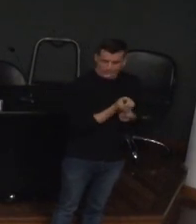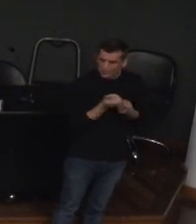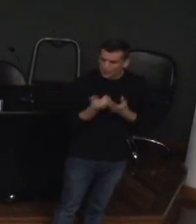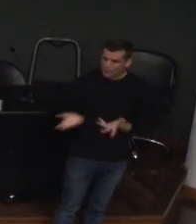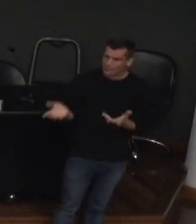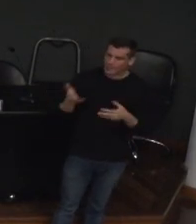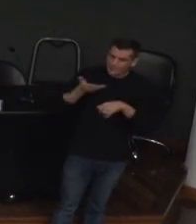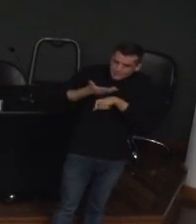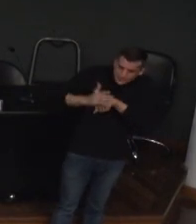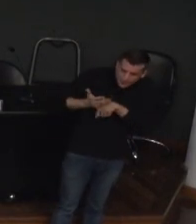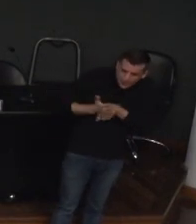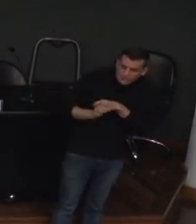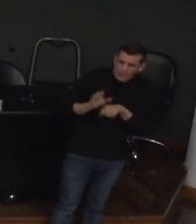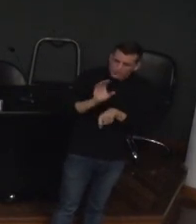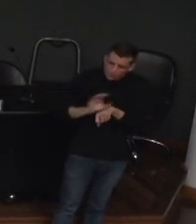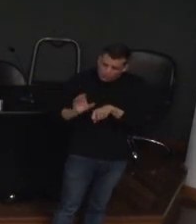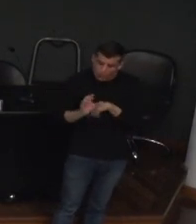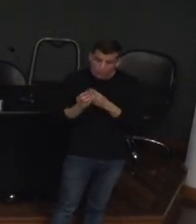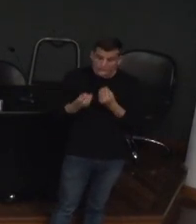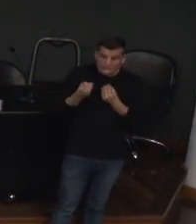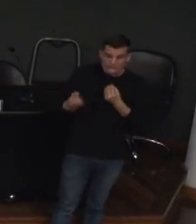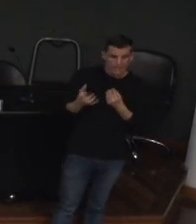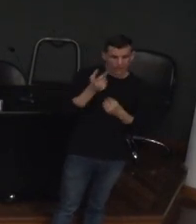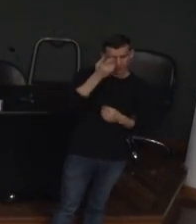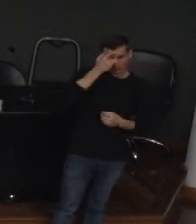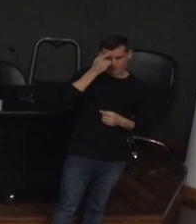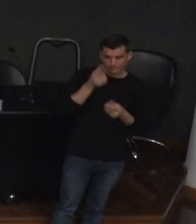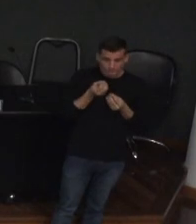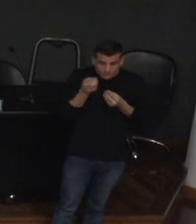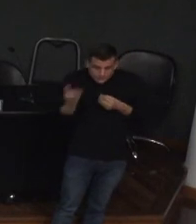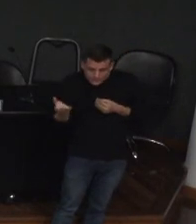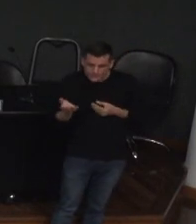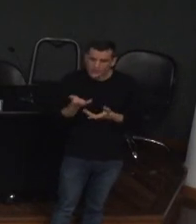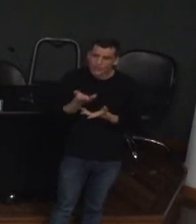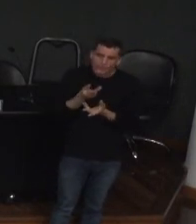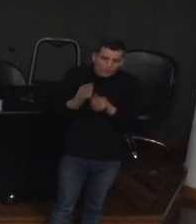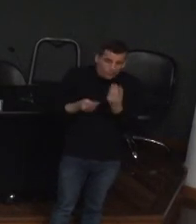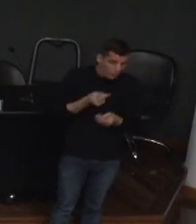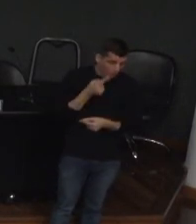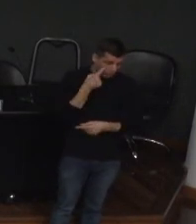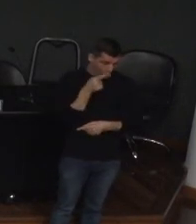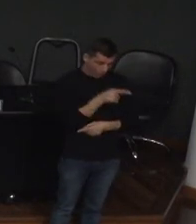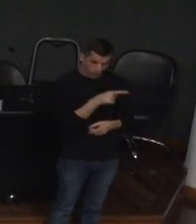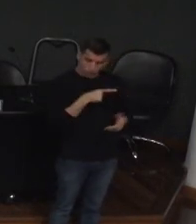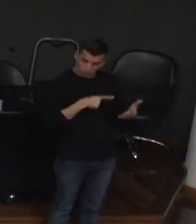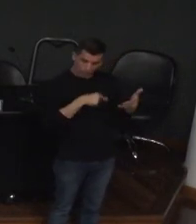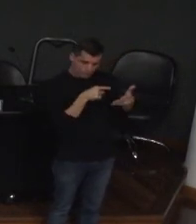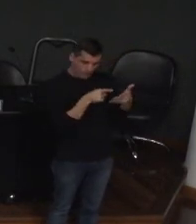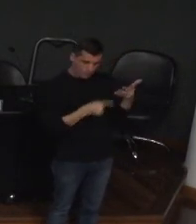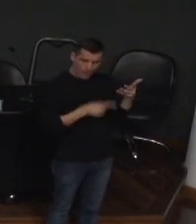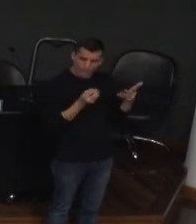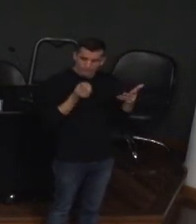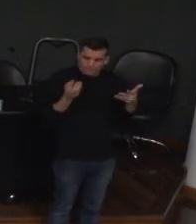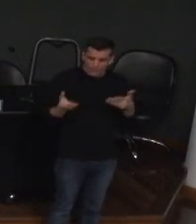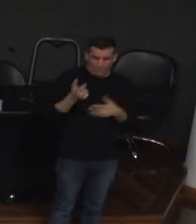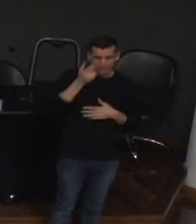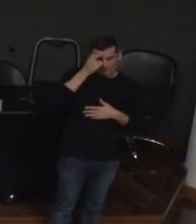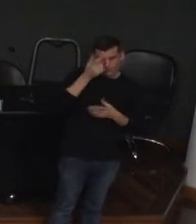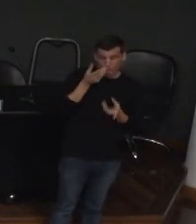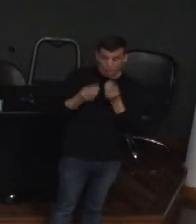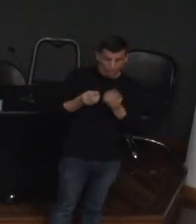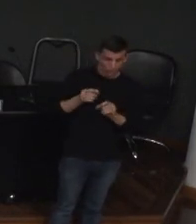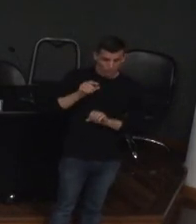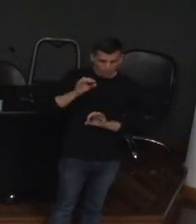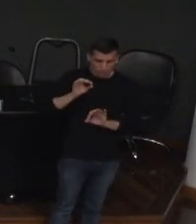é um aculturamento. Então, você cria políticas de aculturamento com a escola, no próprio sistema, faz um treinamento, bem